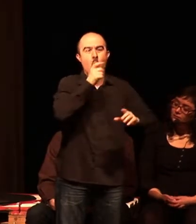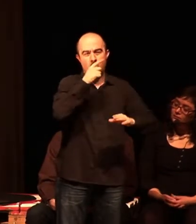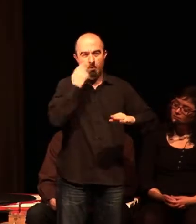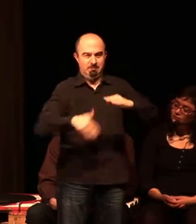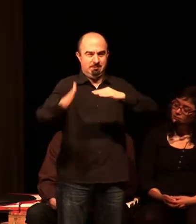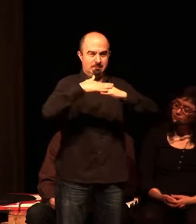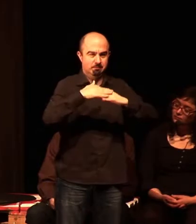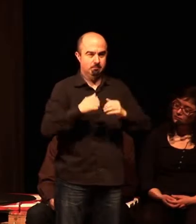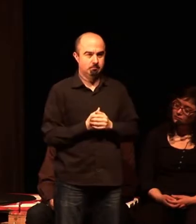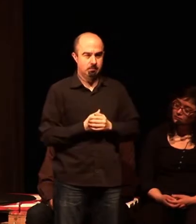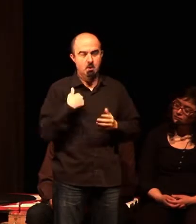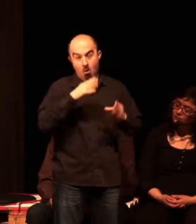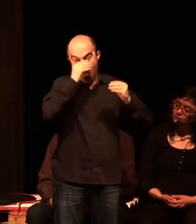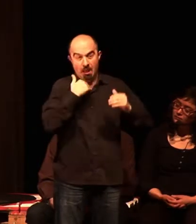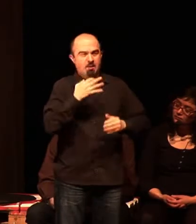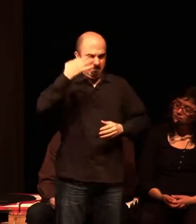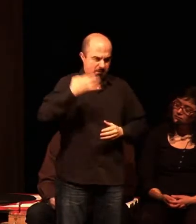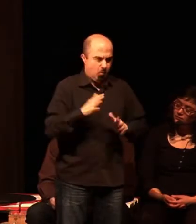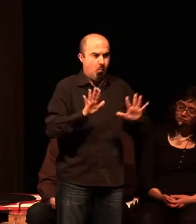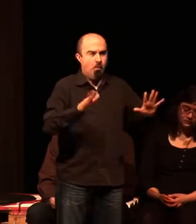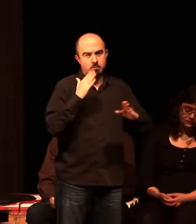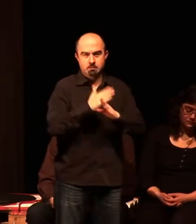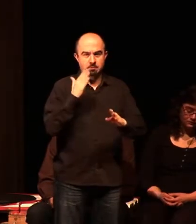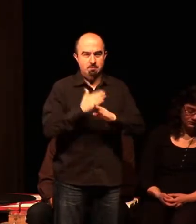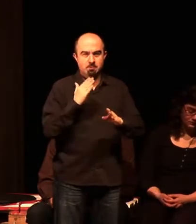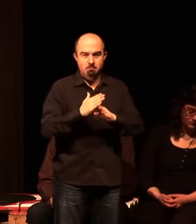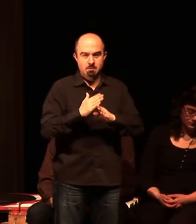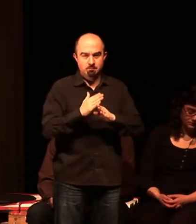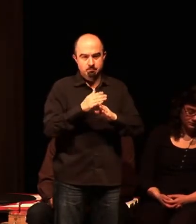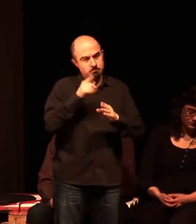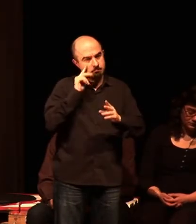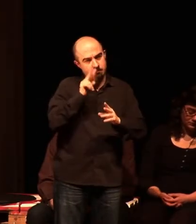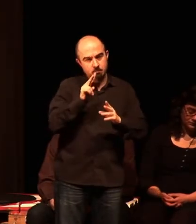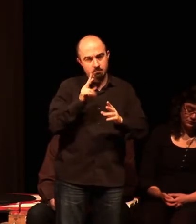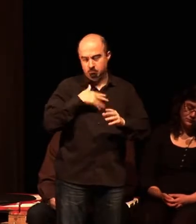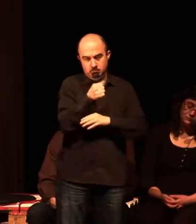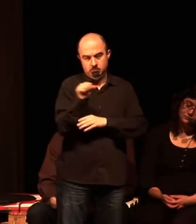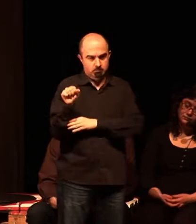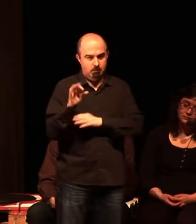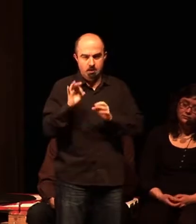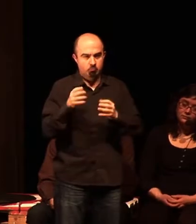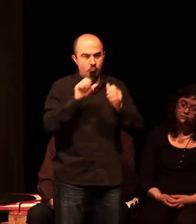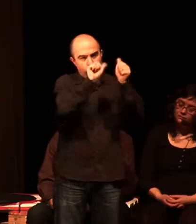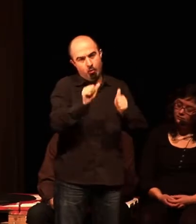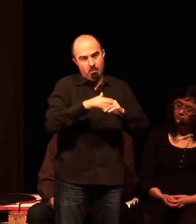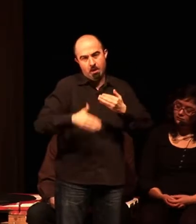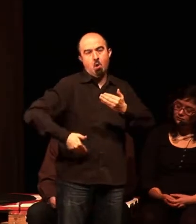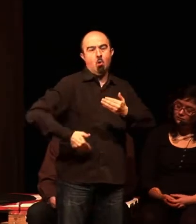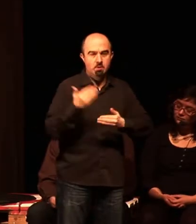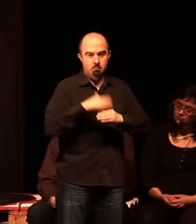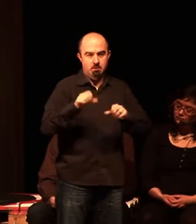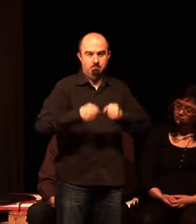antipatriarcal. Segur que me'n deixo moltíssimes de lluites, però sempre i de lluny que hem desobeït i és la manera com començarem